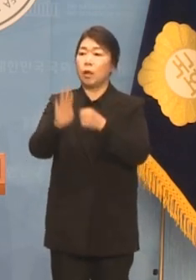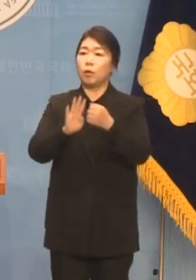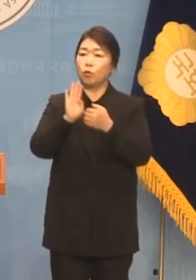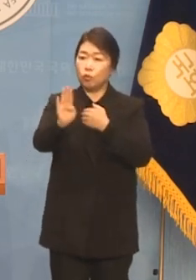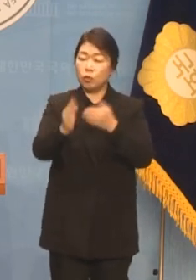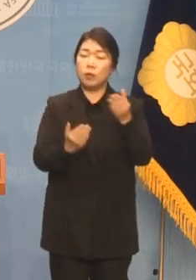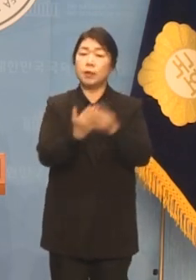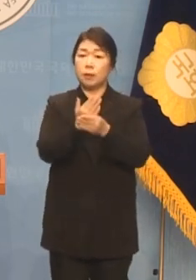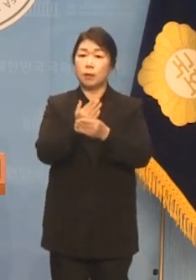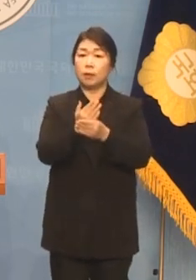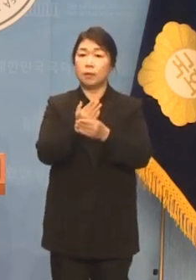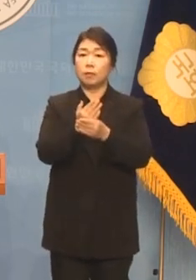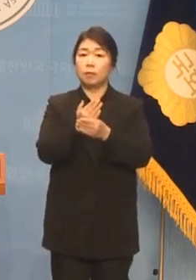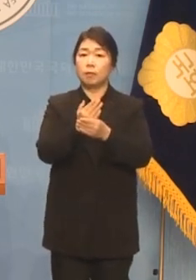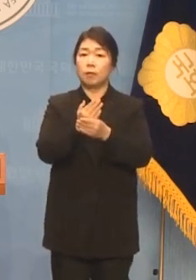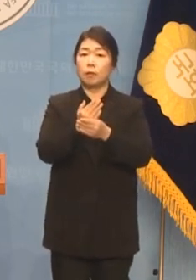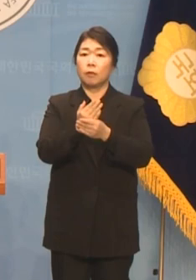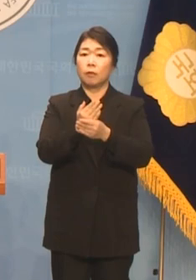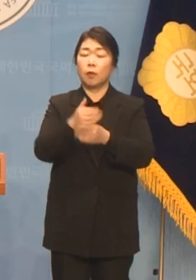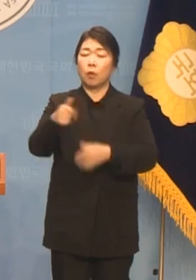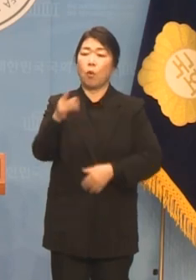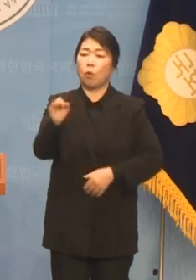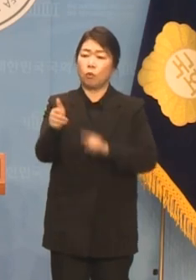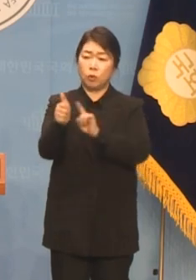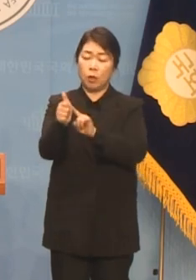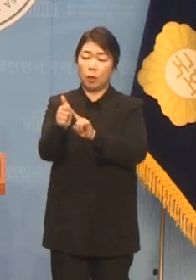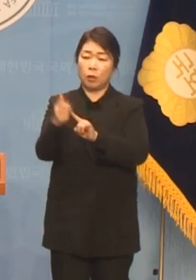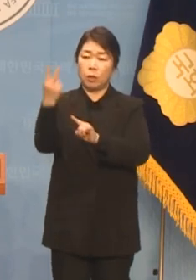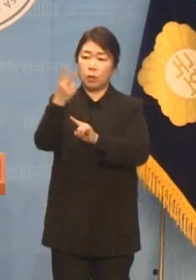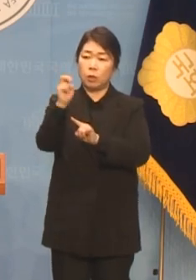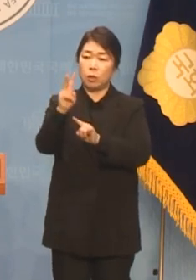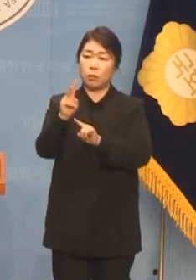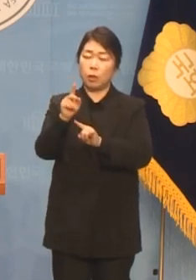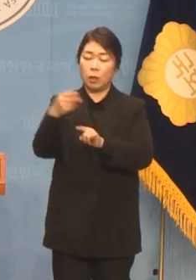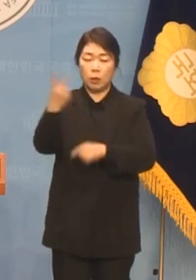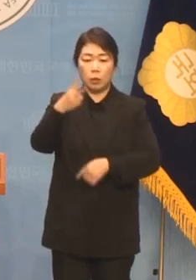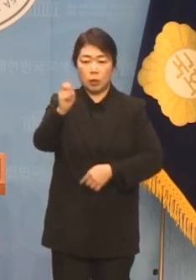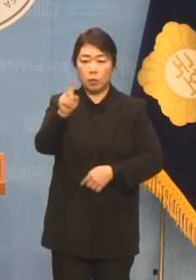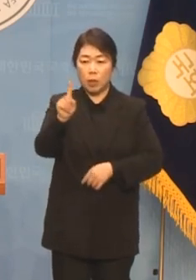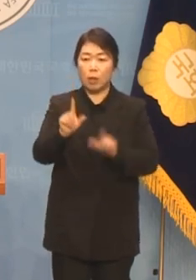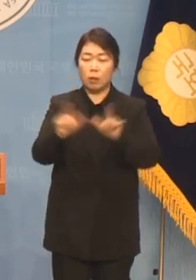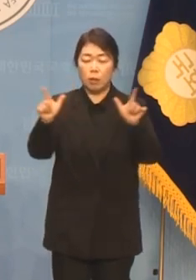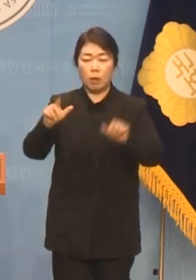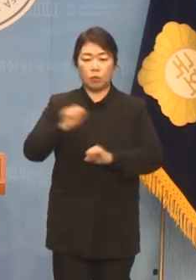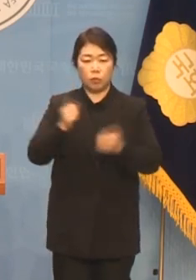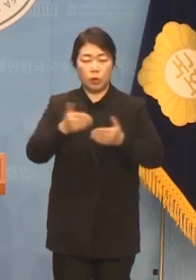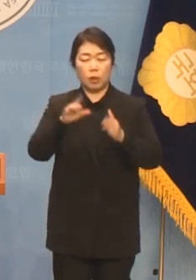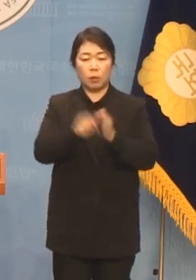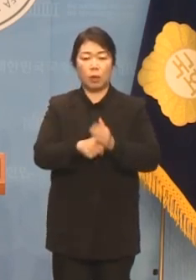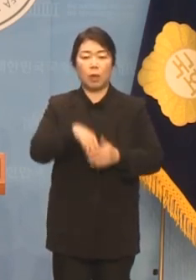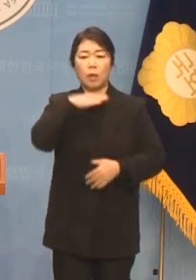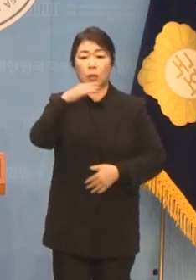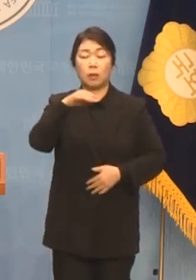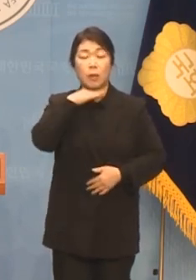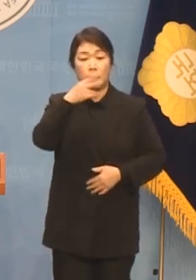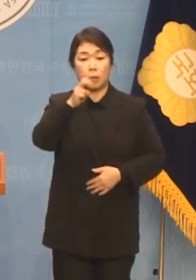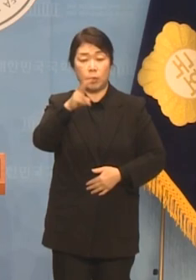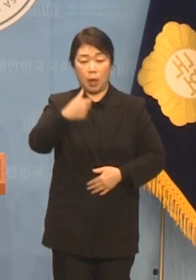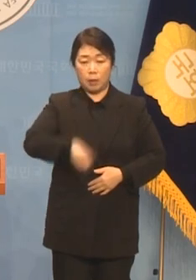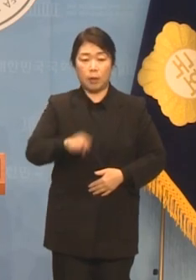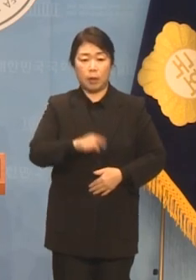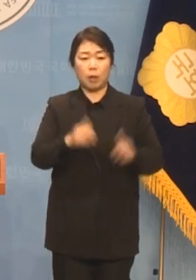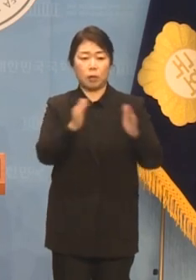일 입 공보가 지난 2021년 군복무 중인 22세 아들에게이